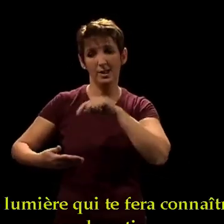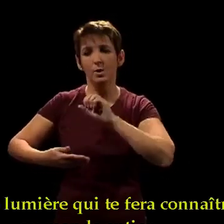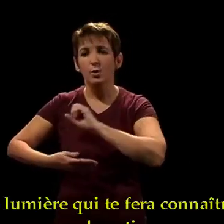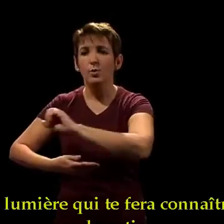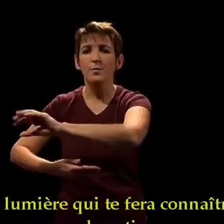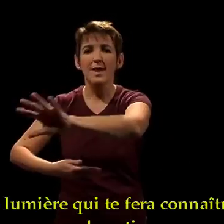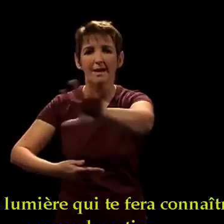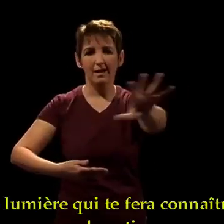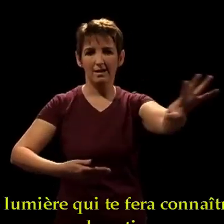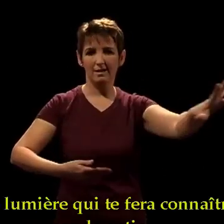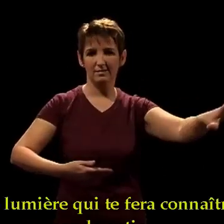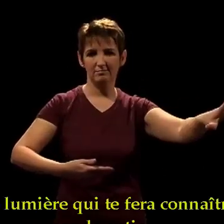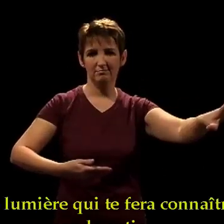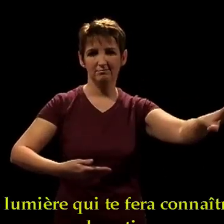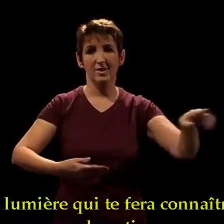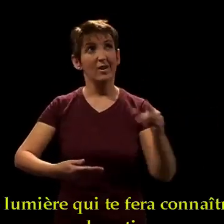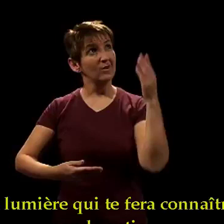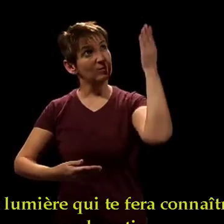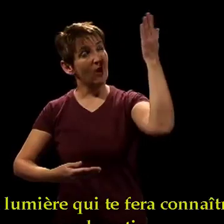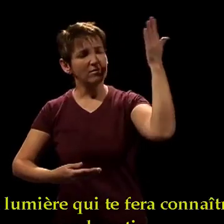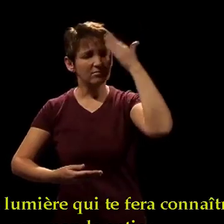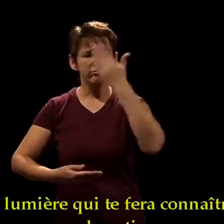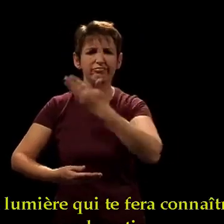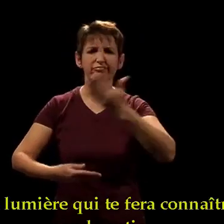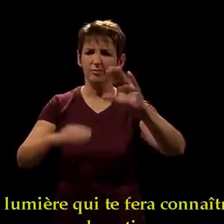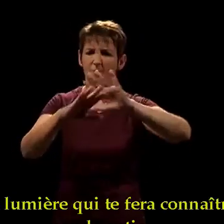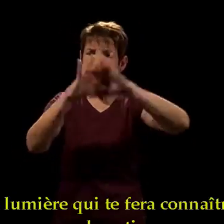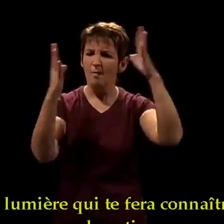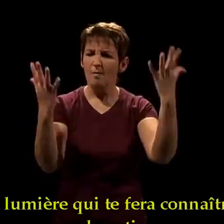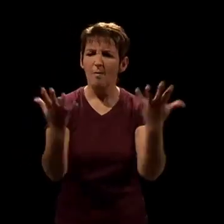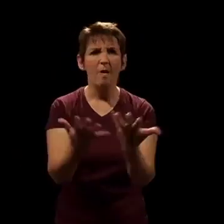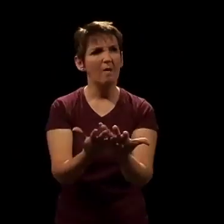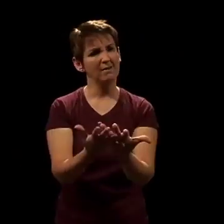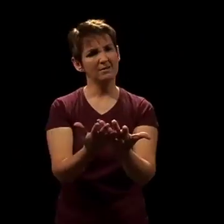C'est la lumière qui te fera connaître au monde entier.